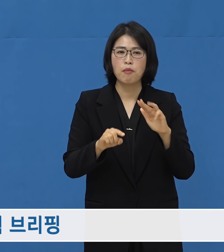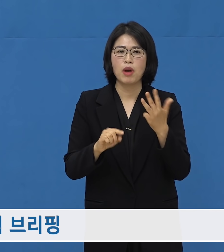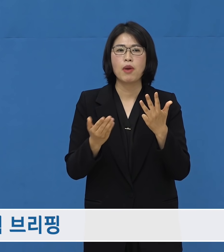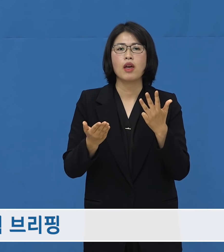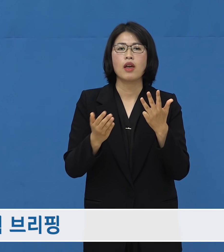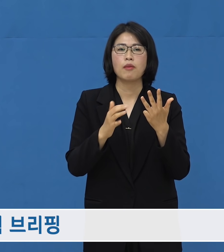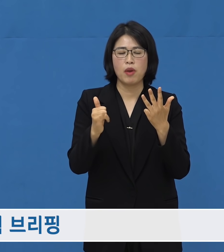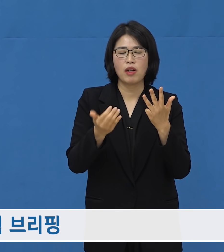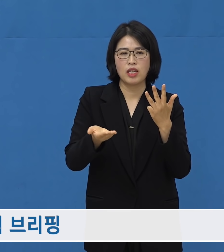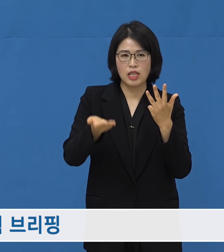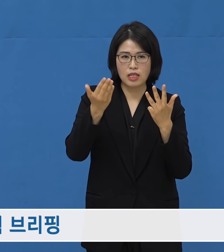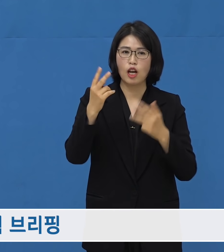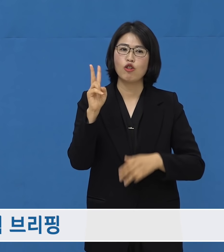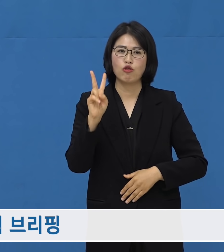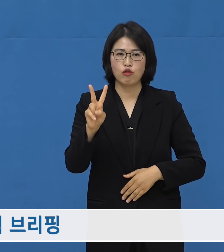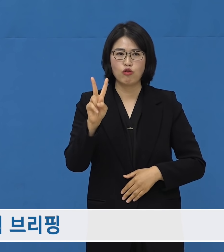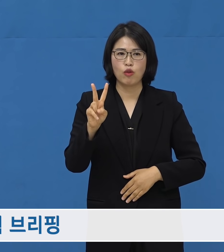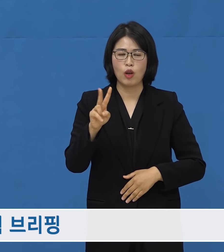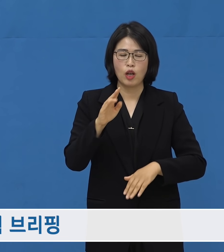대씩 소독제와